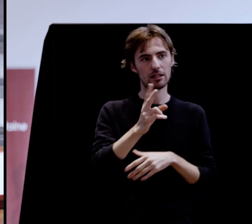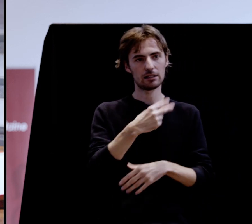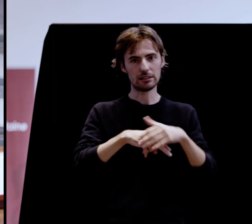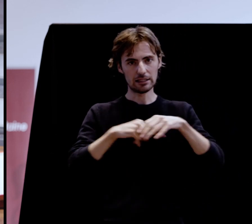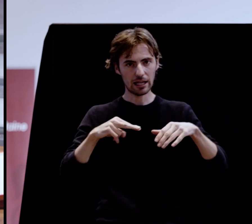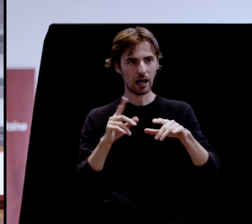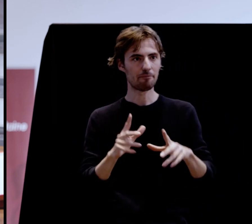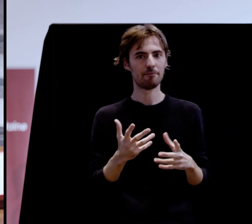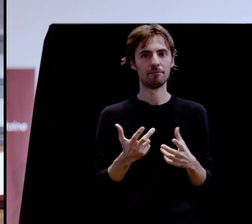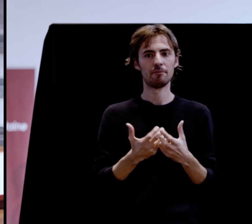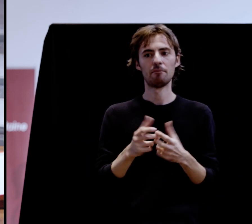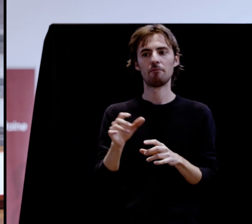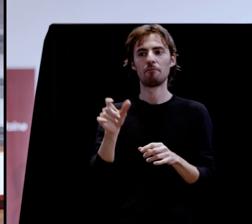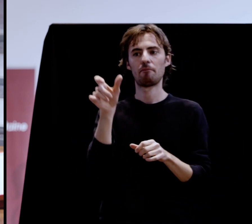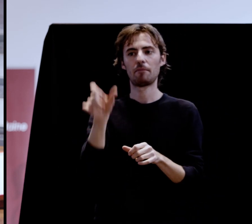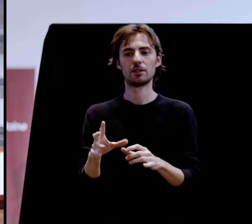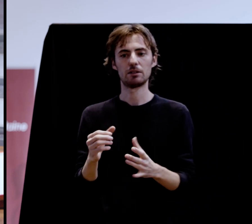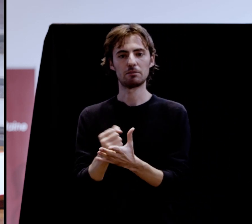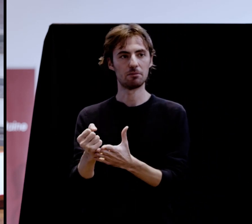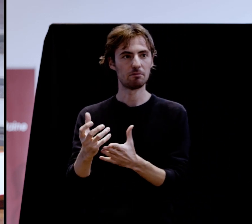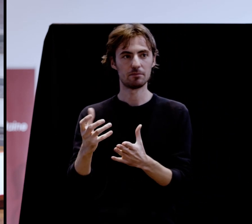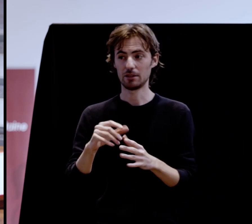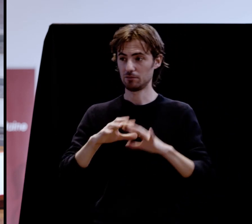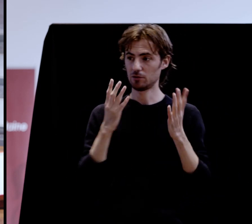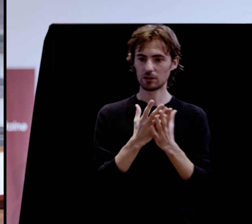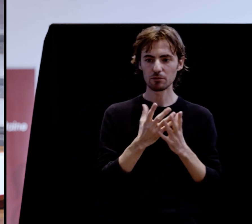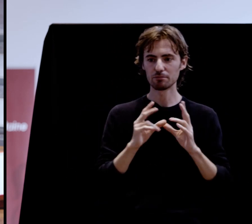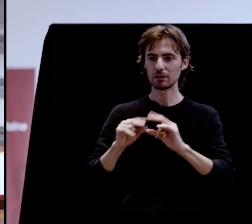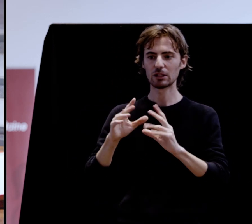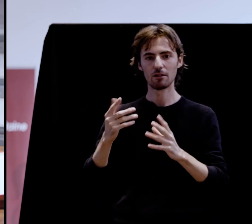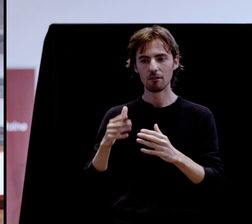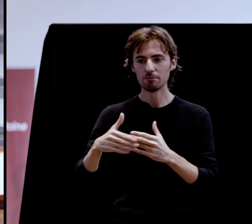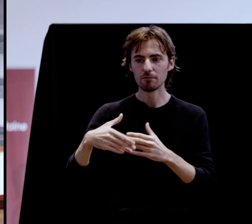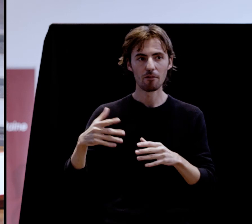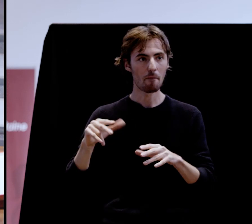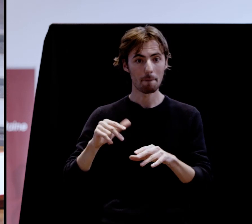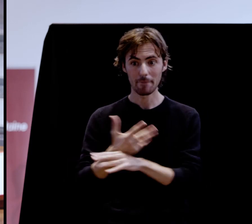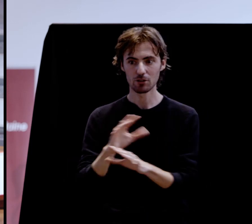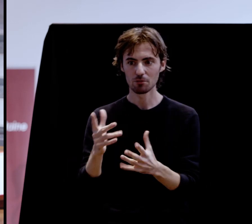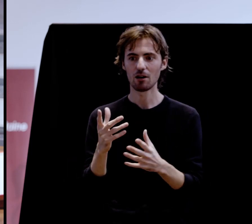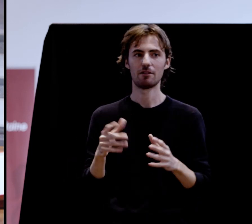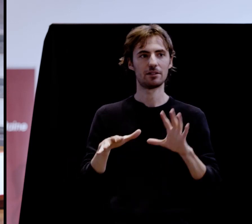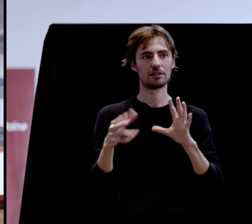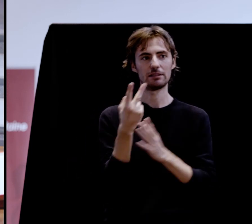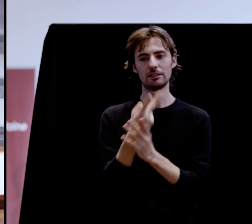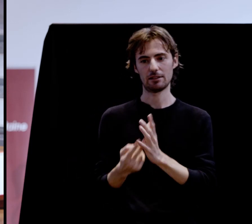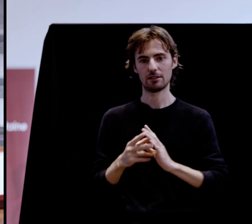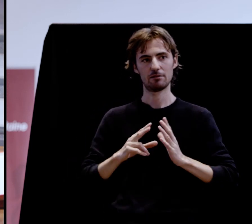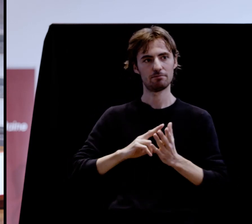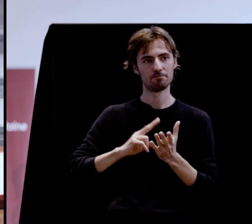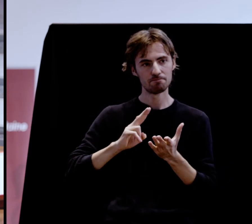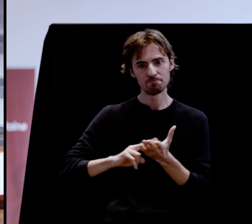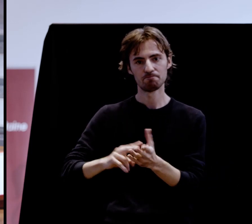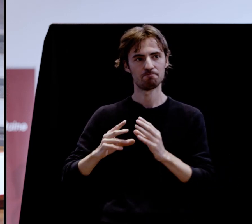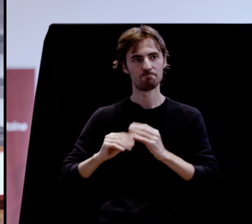jeune personne a un examen à faire, c'est des ressources qui sont disponibles pour lui expliquer comment ça va se passer avec des dessins très réalistes. Ensuite,